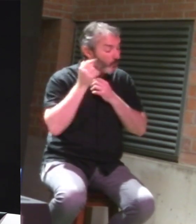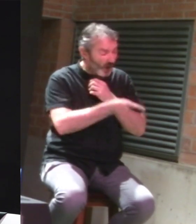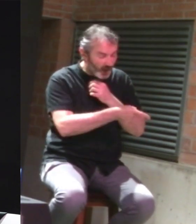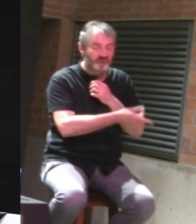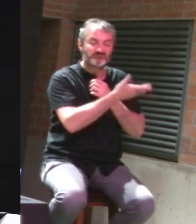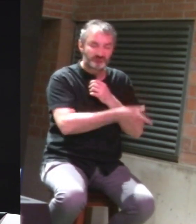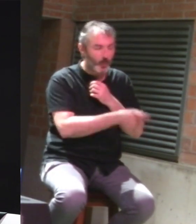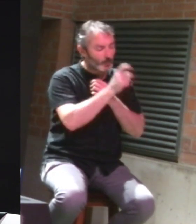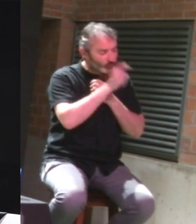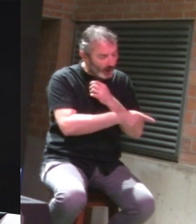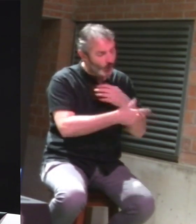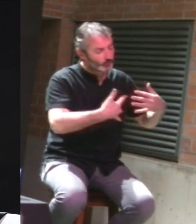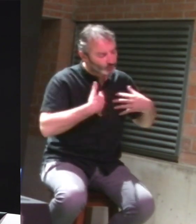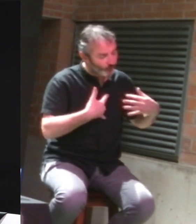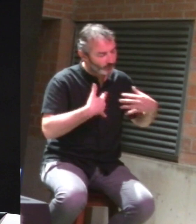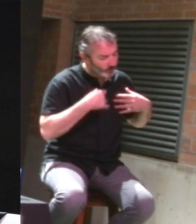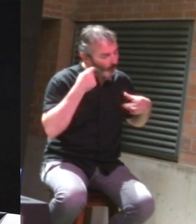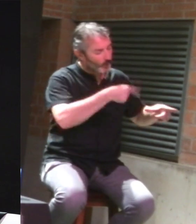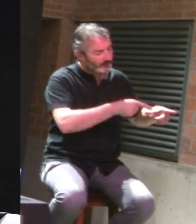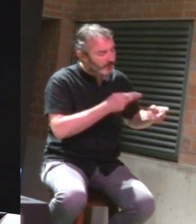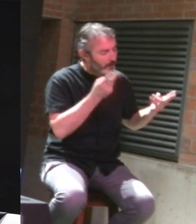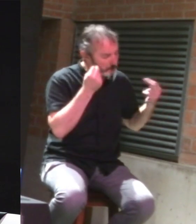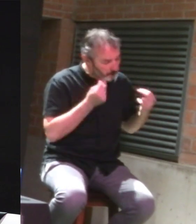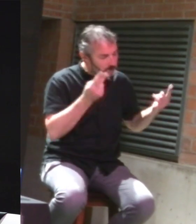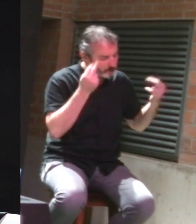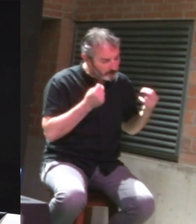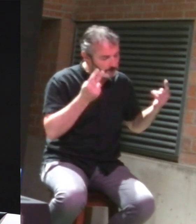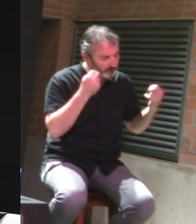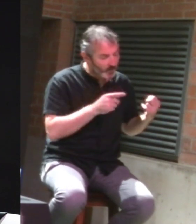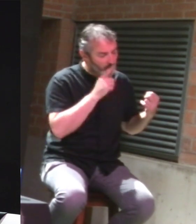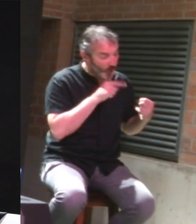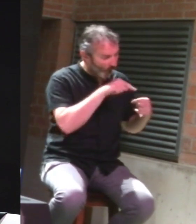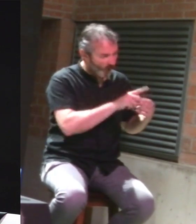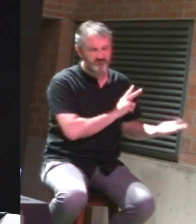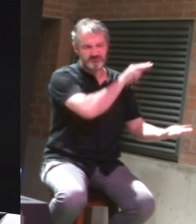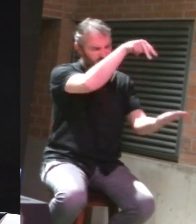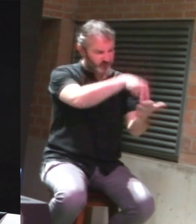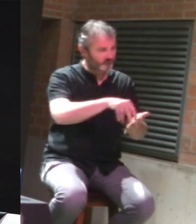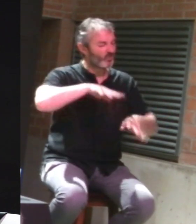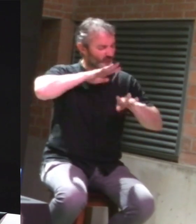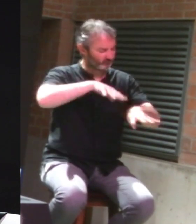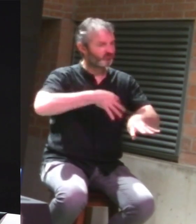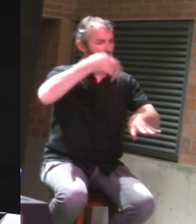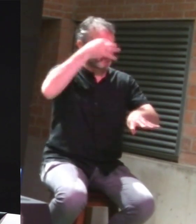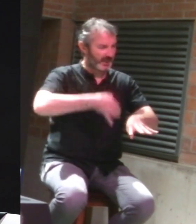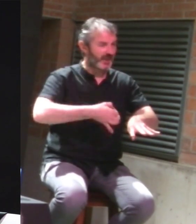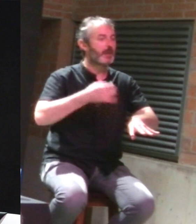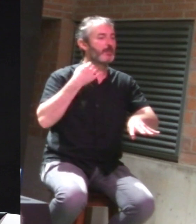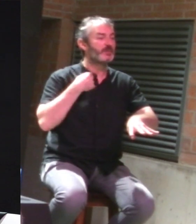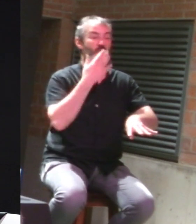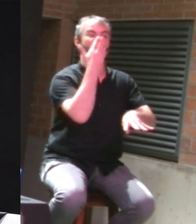mujeres que durante años han sufrido silenciosas brutalidades, hacen hoy su desfile serio y digno ante